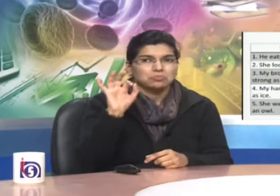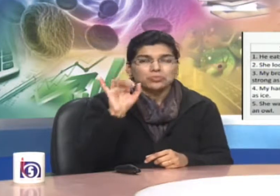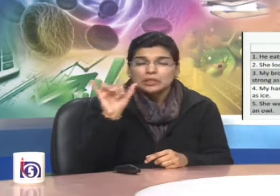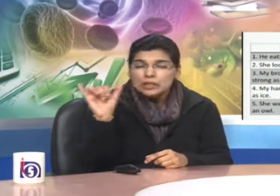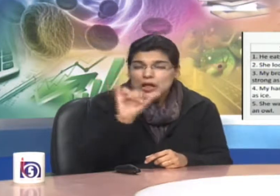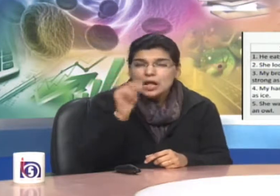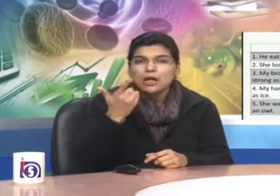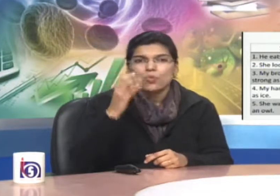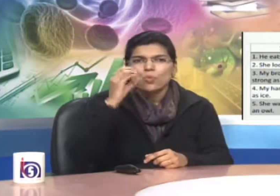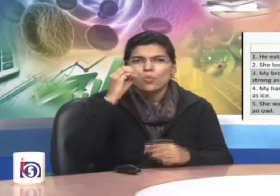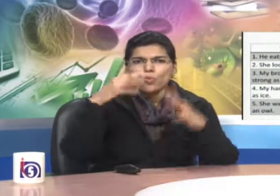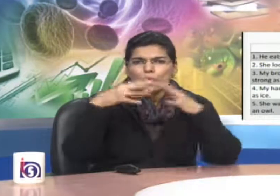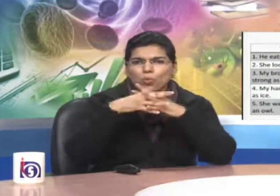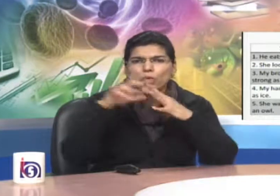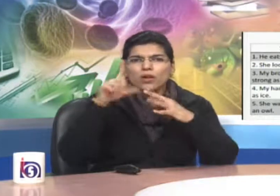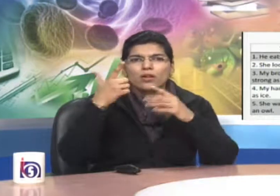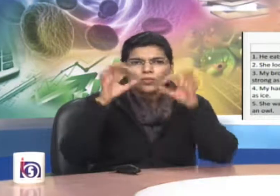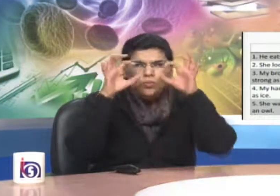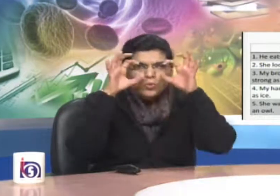an owl.